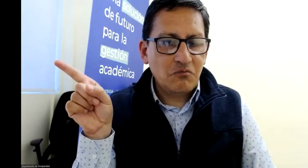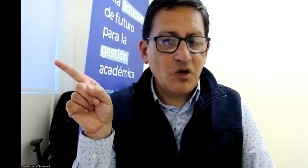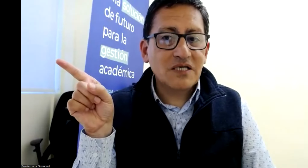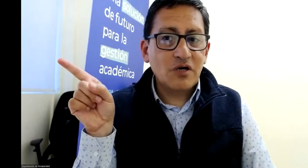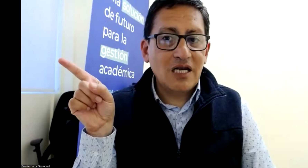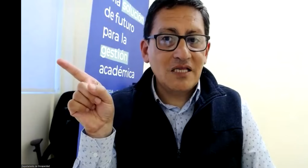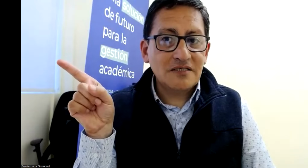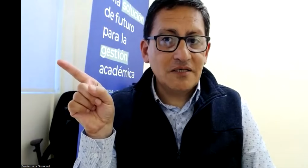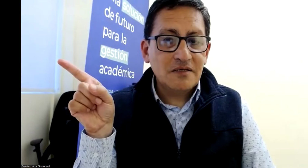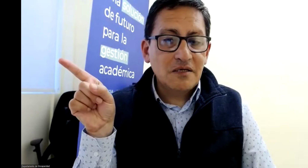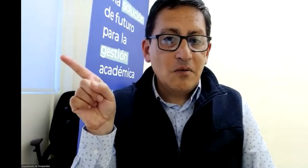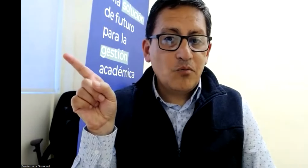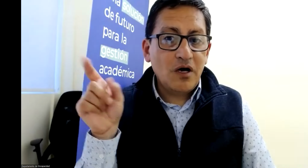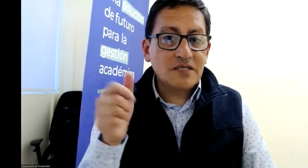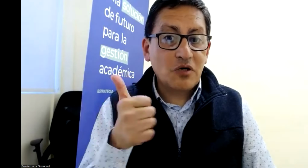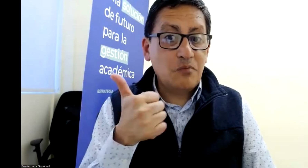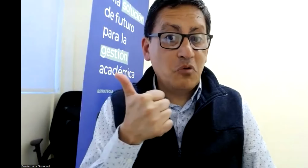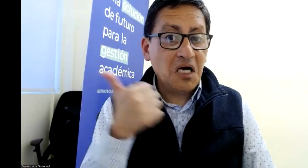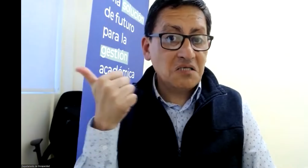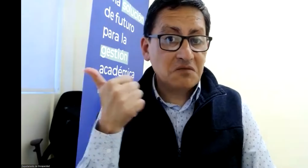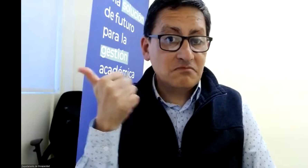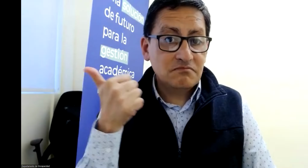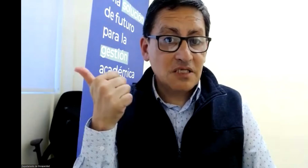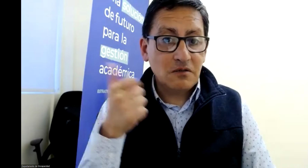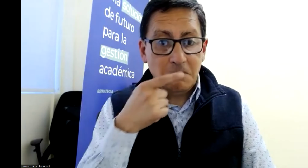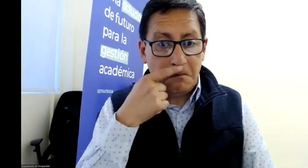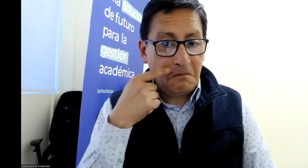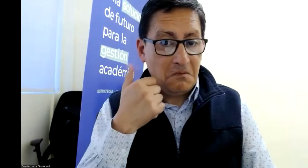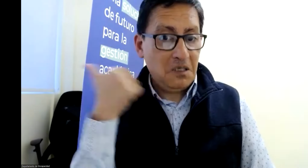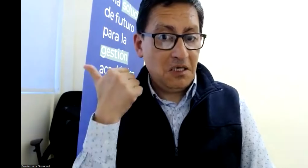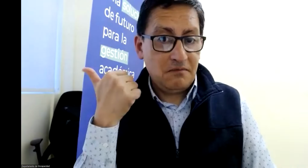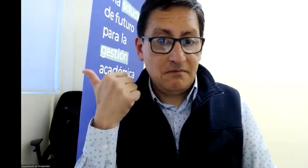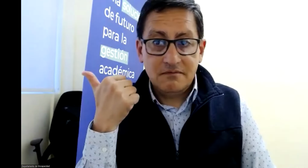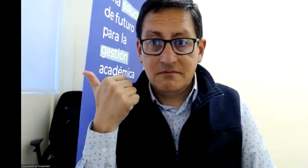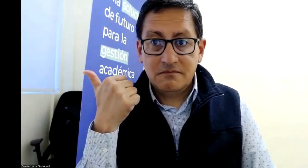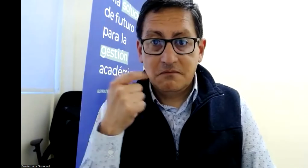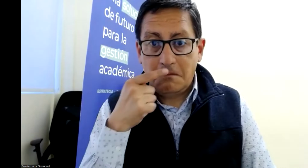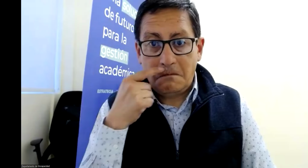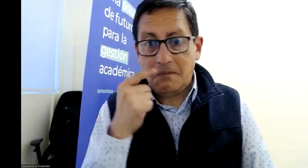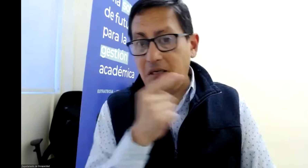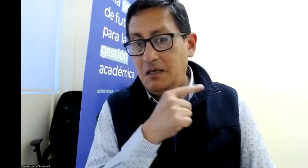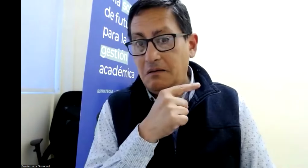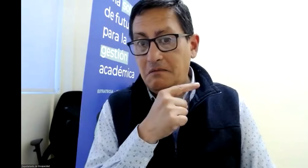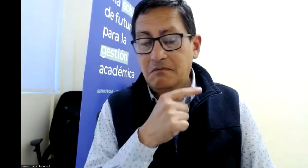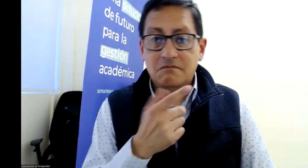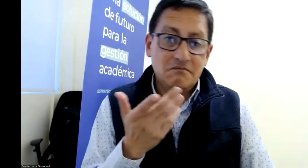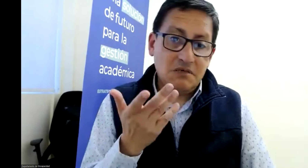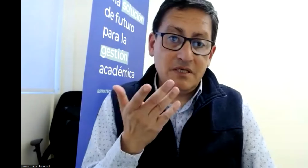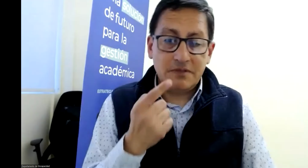puede ser con el índice puede ser con el pulgar así ¿cierto? él él también